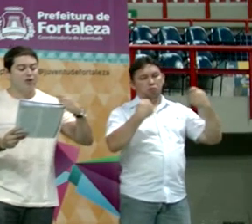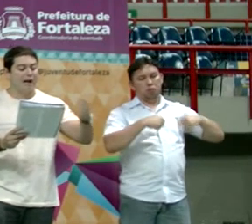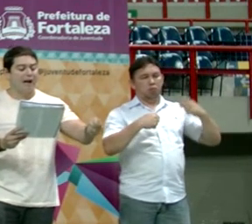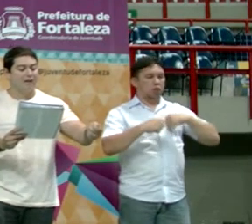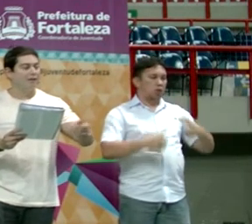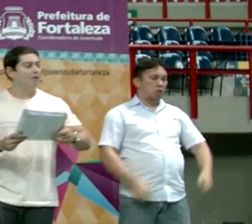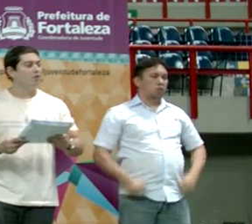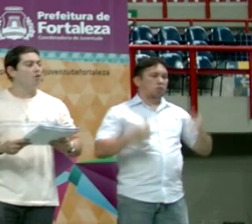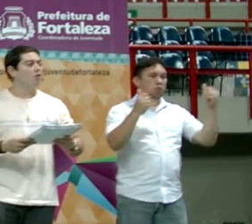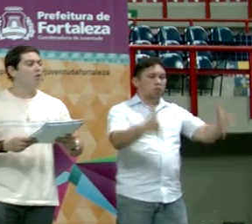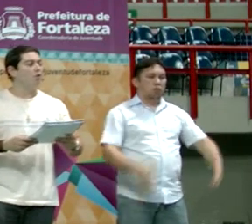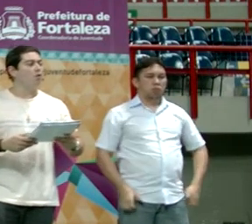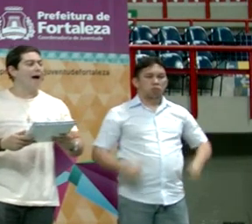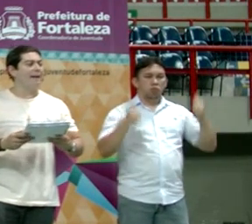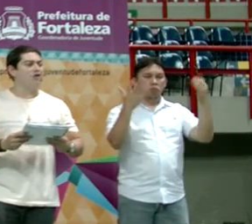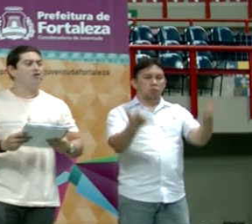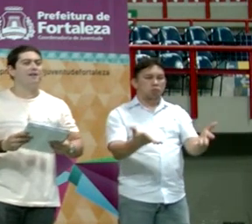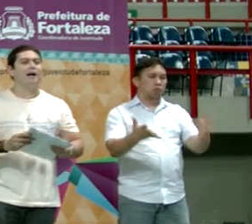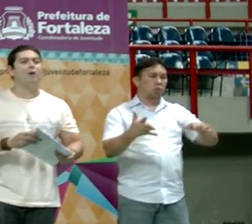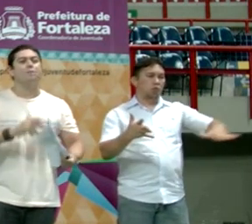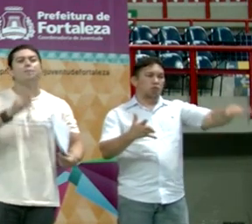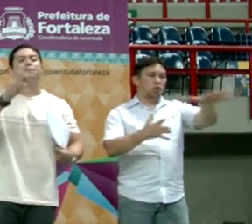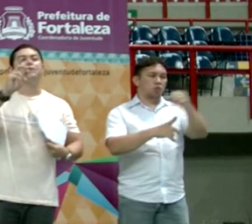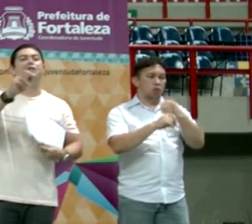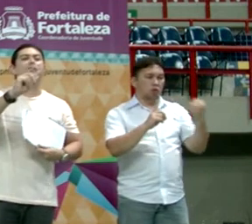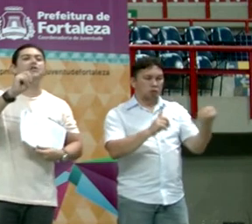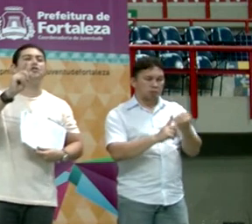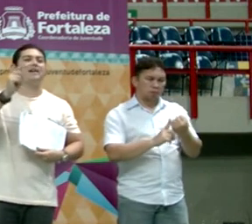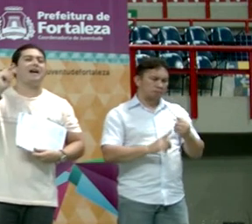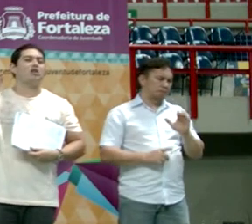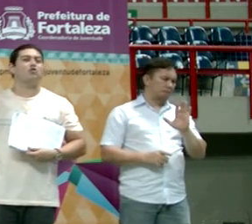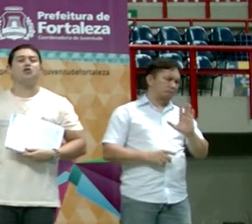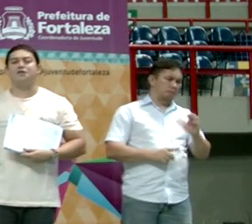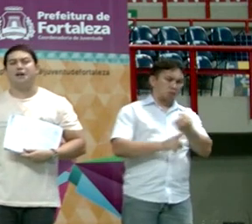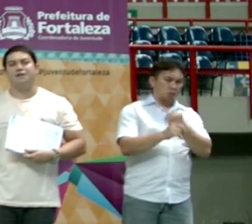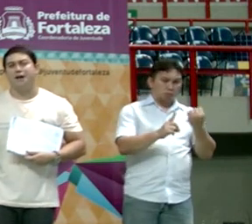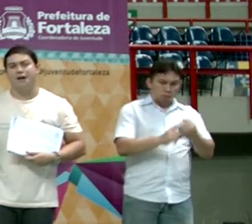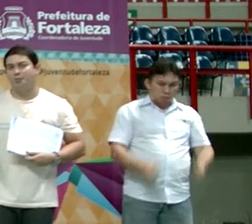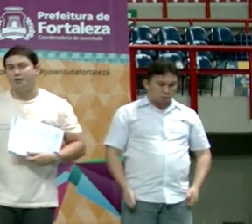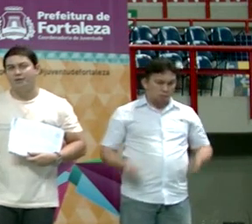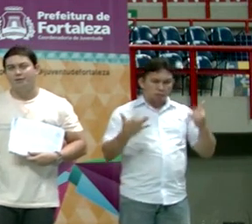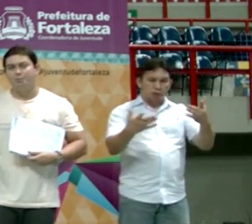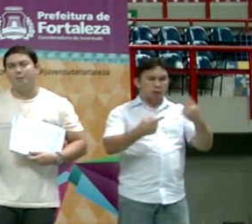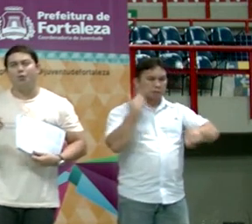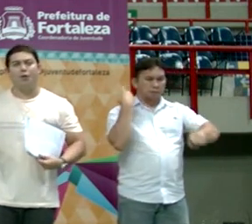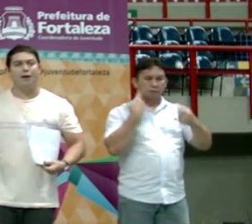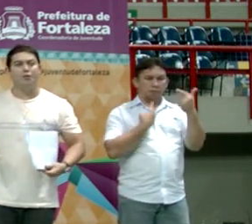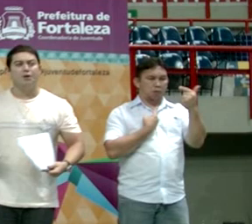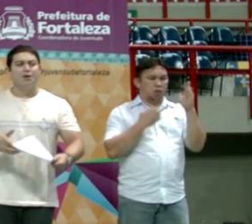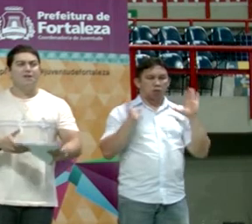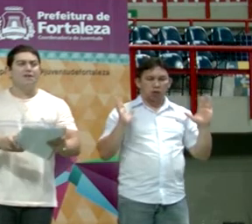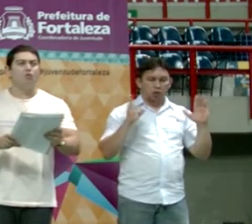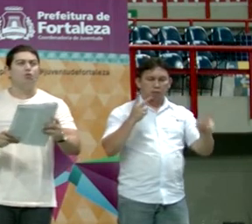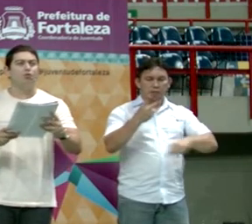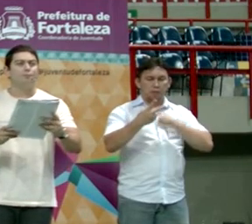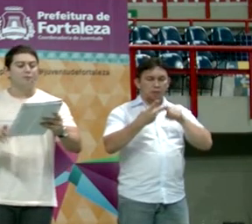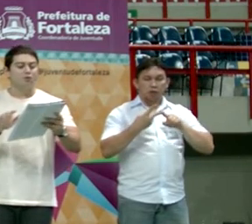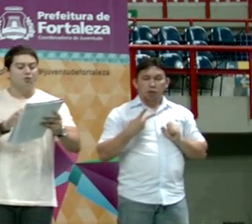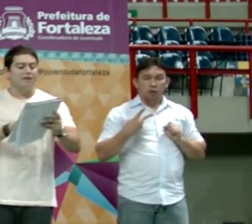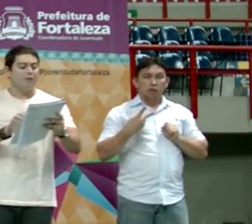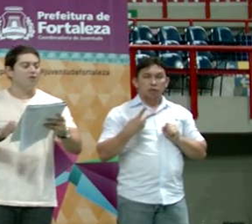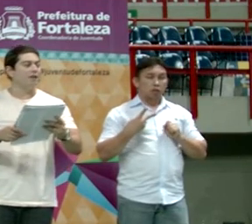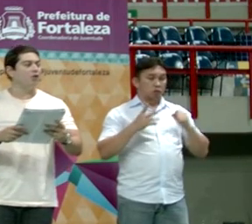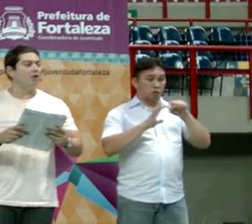necessidade de gastar com a área social. Não existia gastos sociais na época, primeiro erro. E